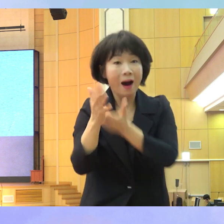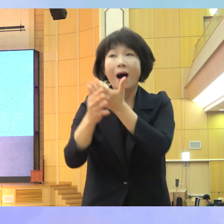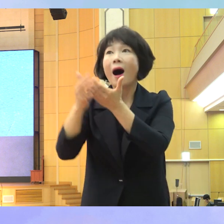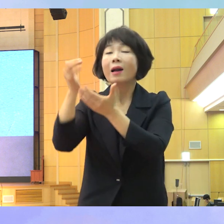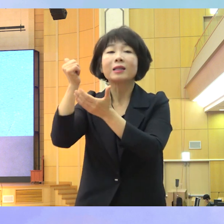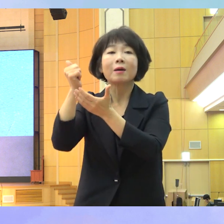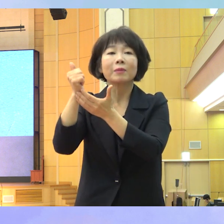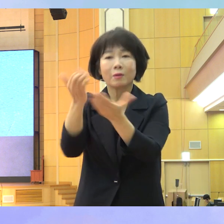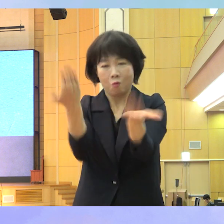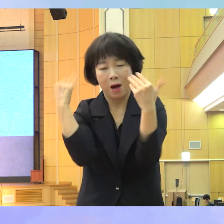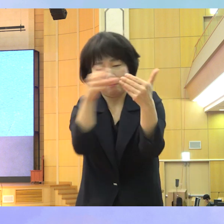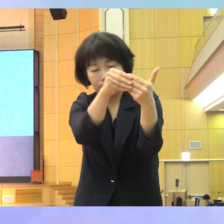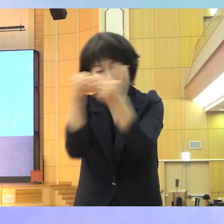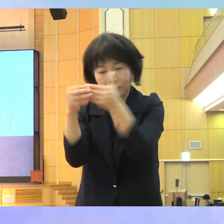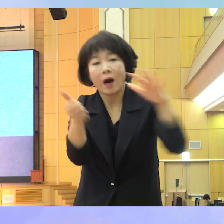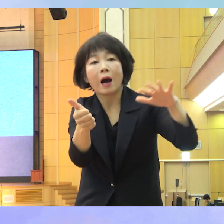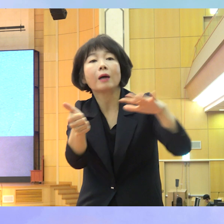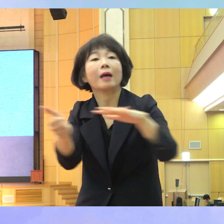아래 있고